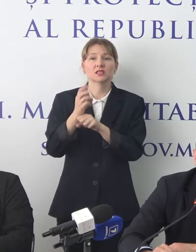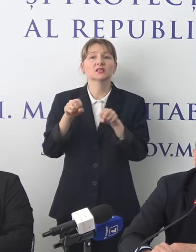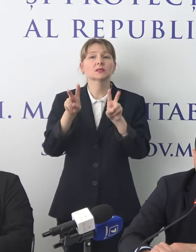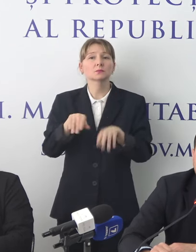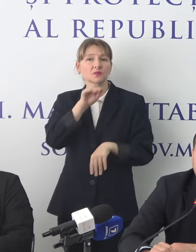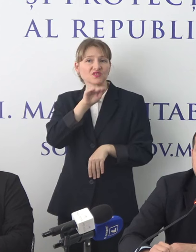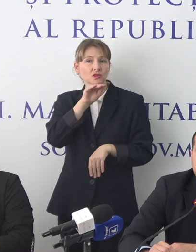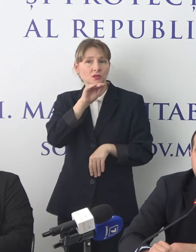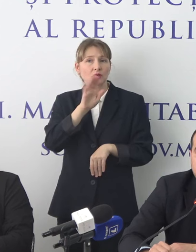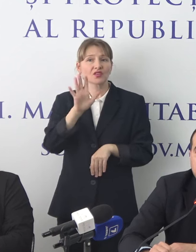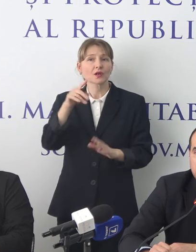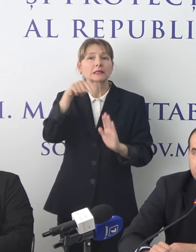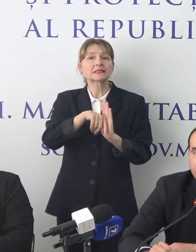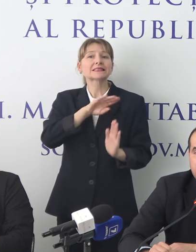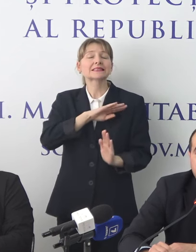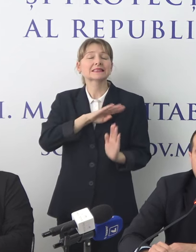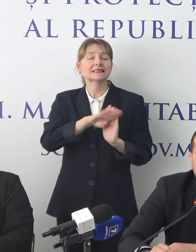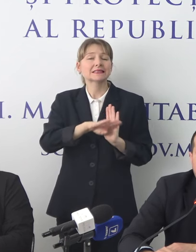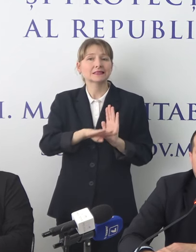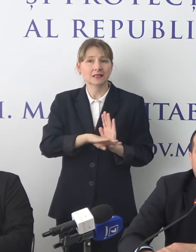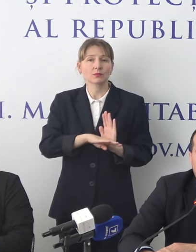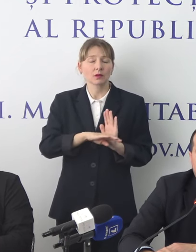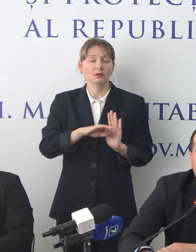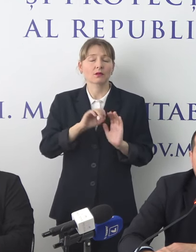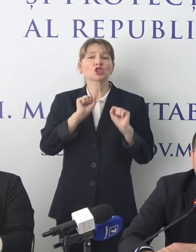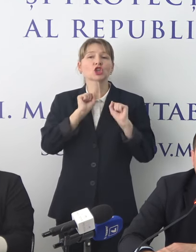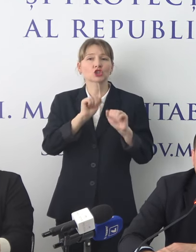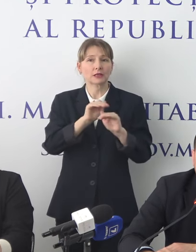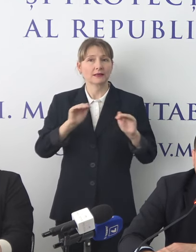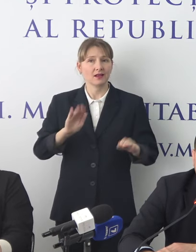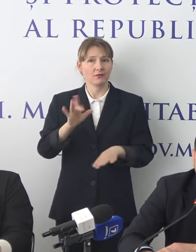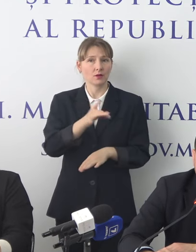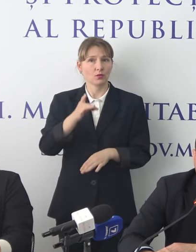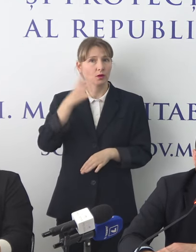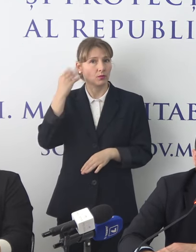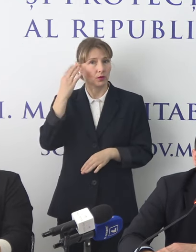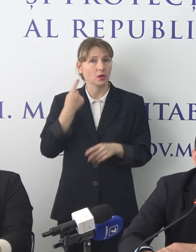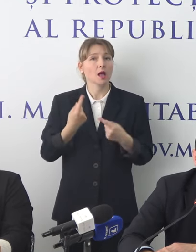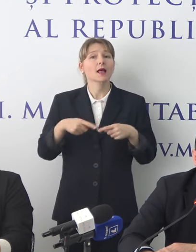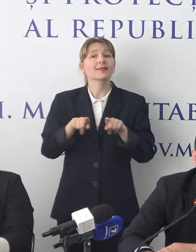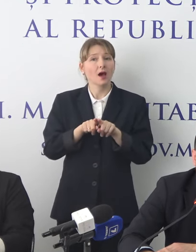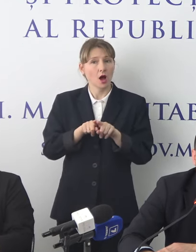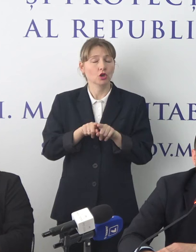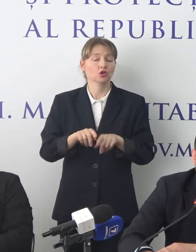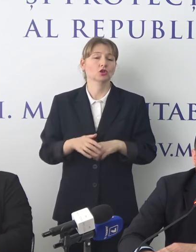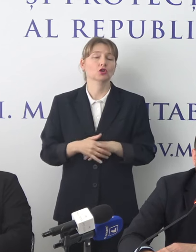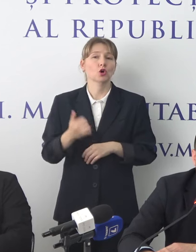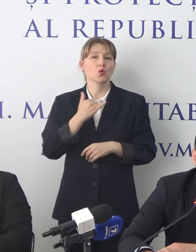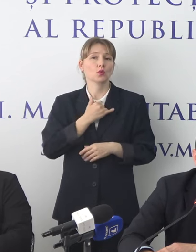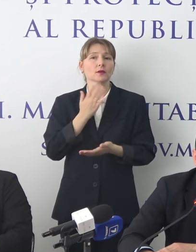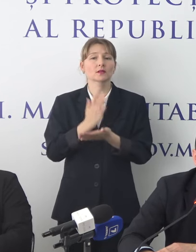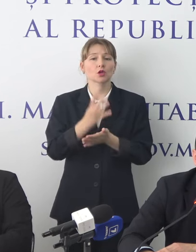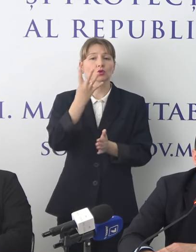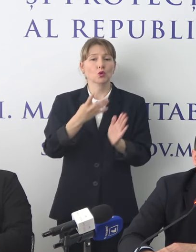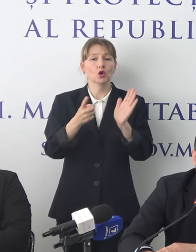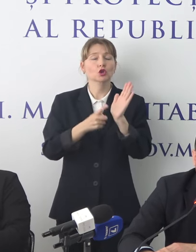în domeniul protecției copilului din Republica Moldova. La moment, în prima linie, avem 46 de